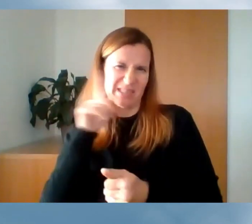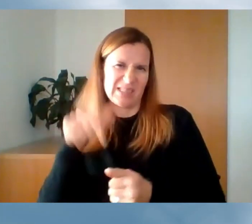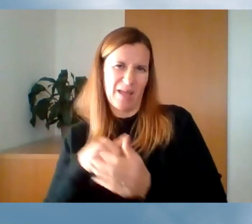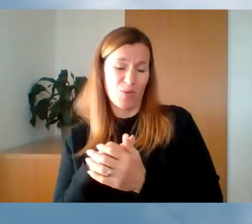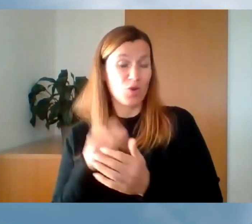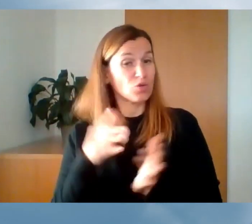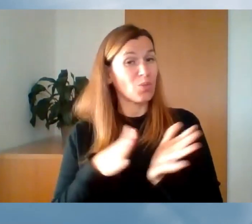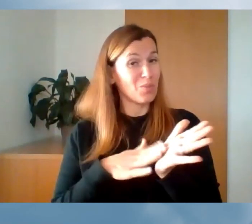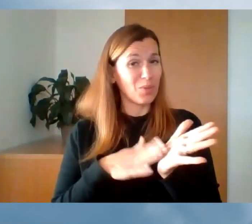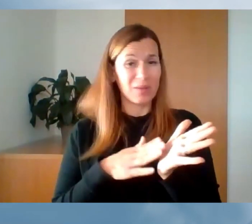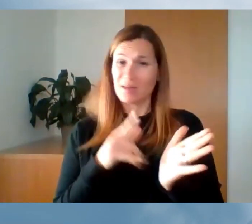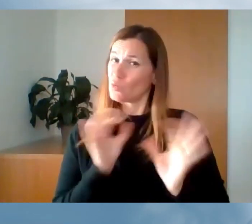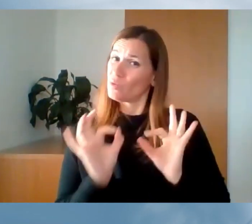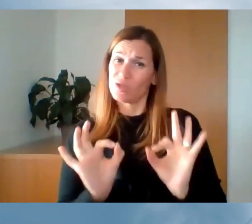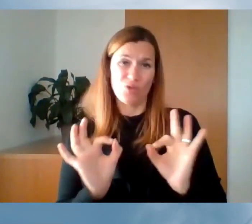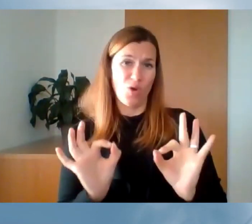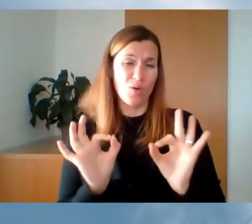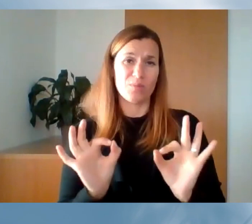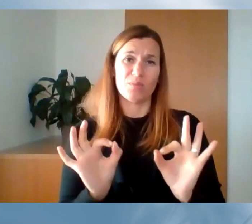pri tej slabo. To pa pomeni,